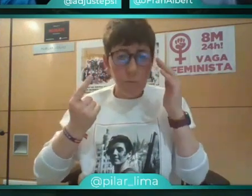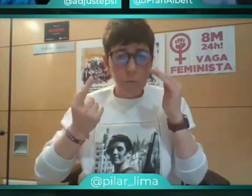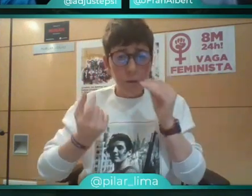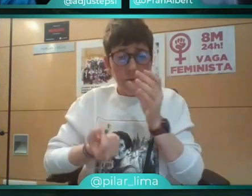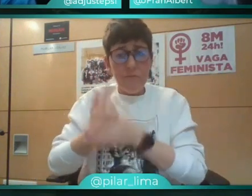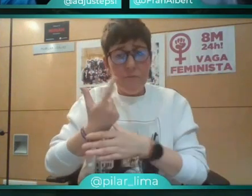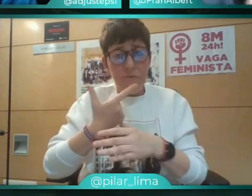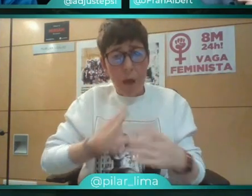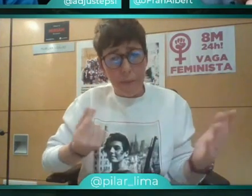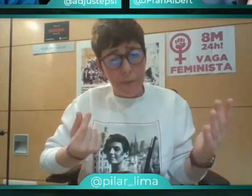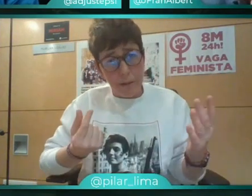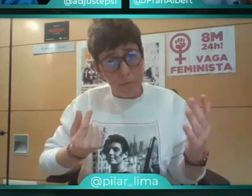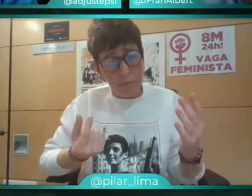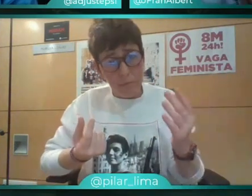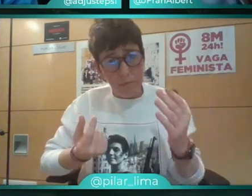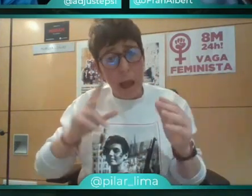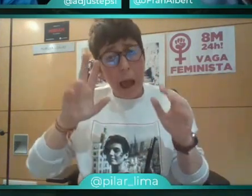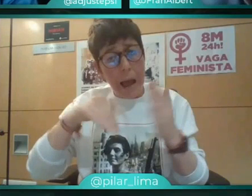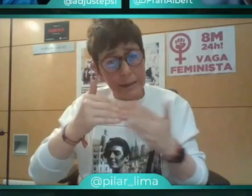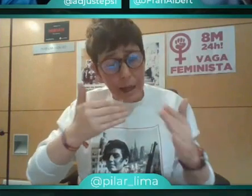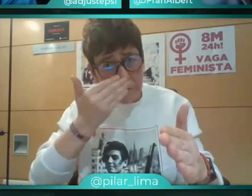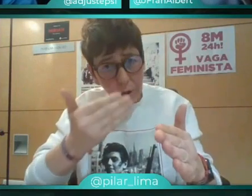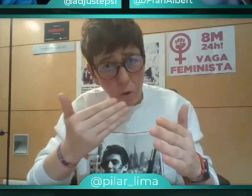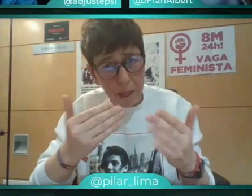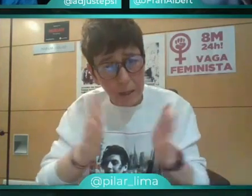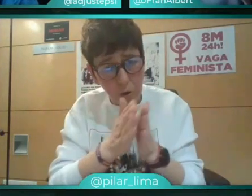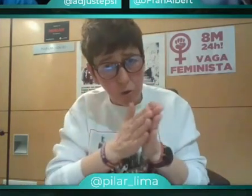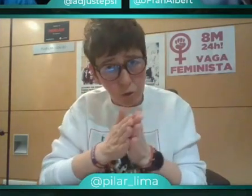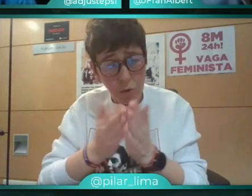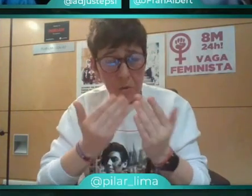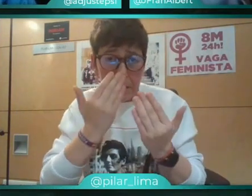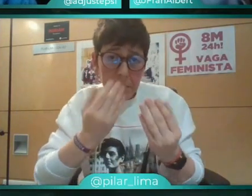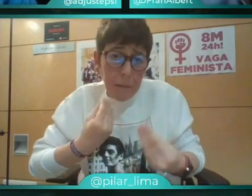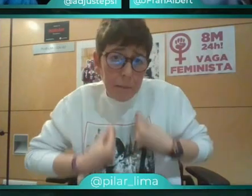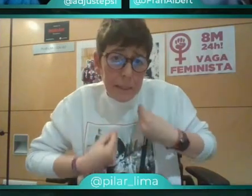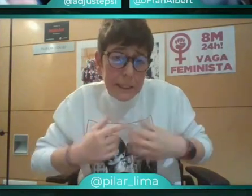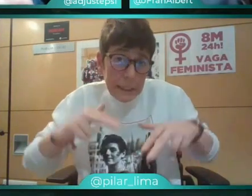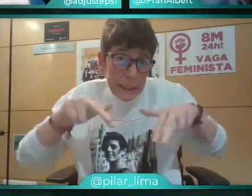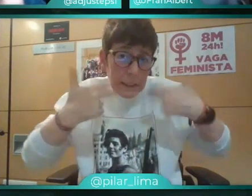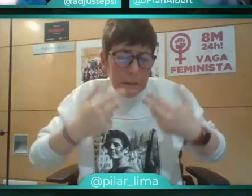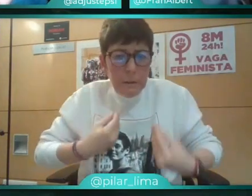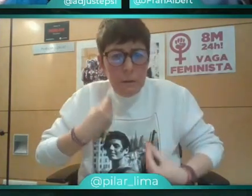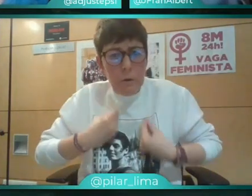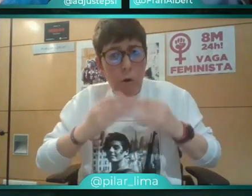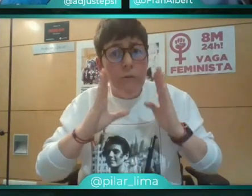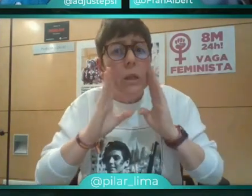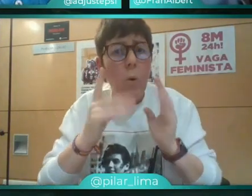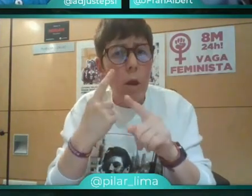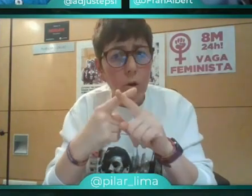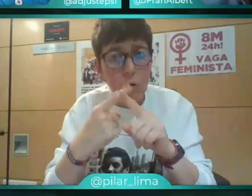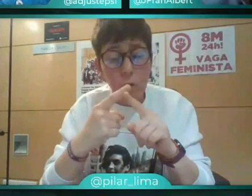bulos son muy muy peligrosos es otra forma de violencia y hasta inclusive compañeros y me